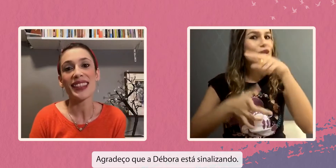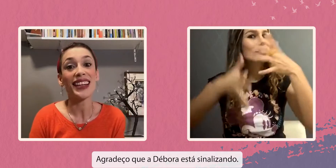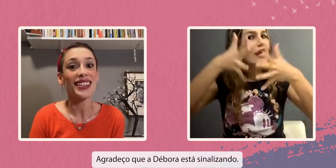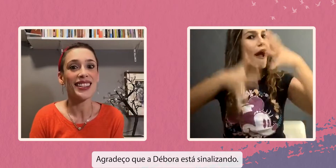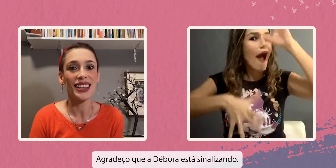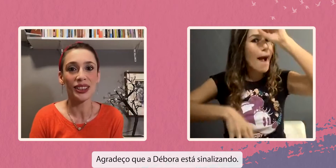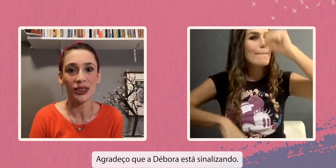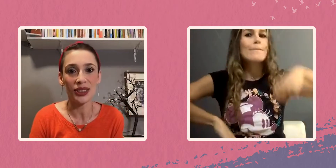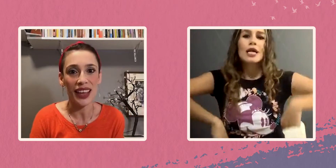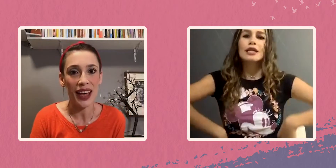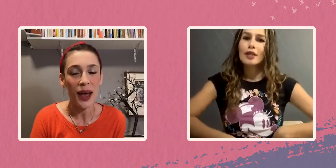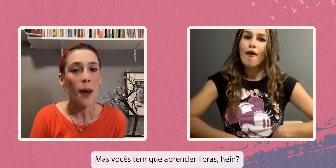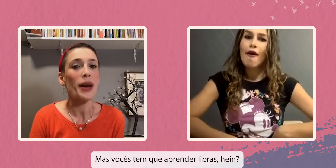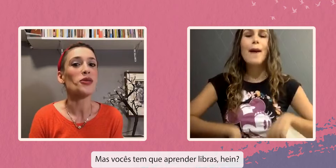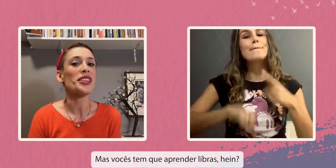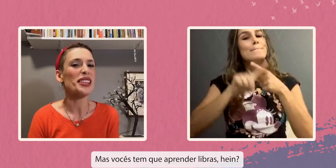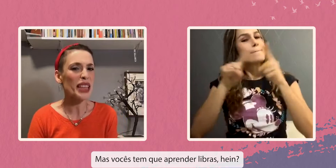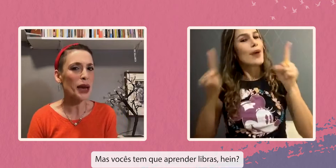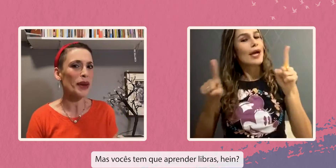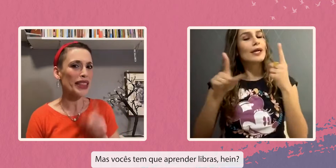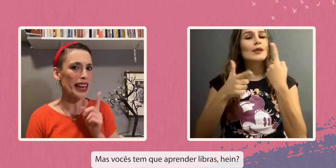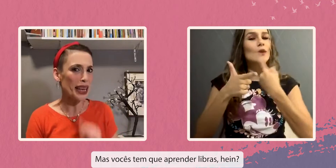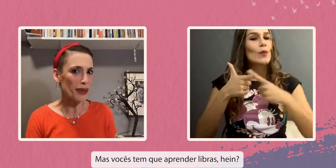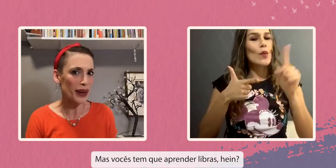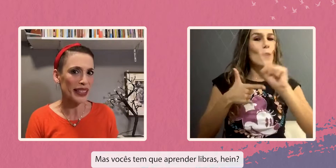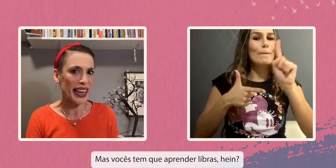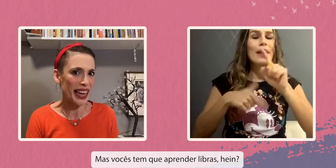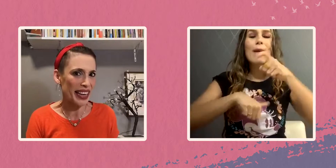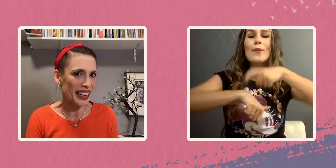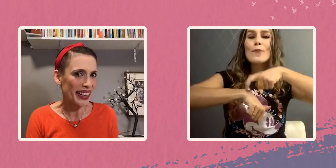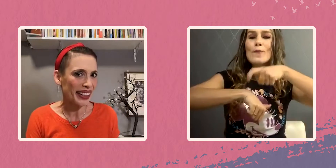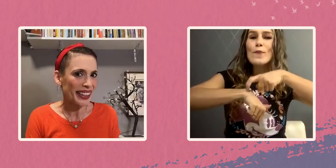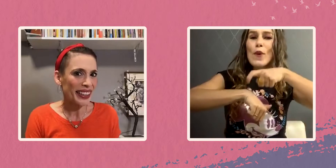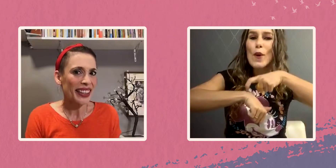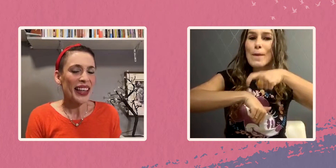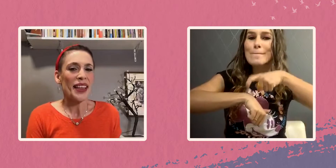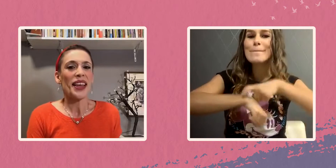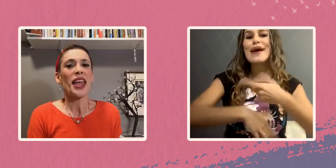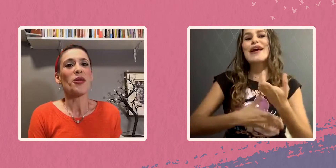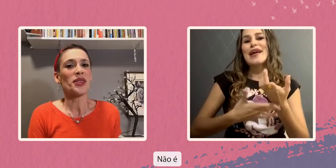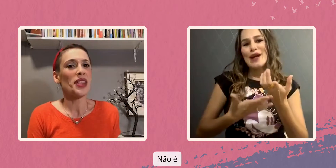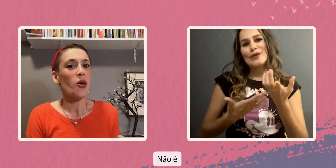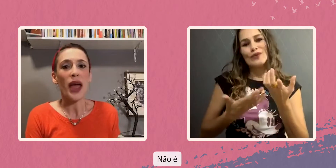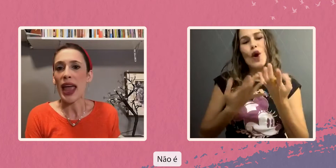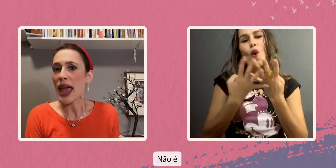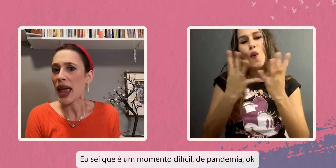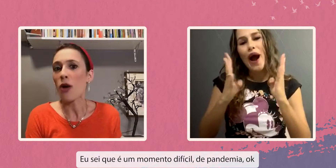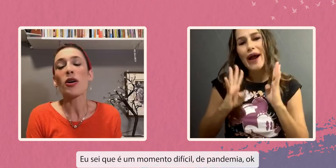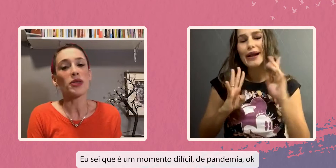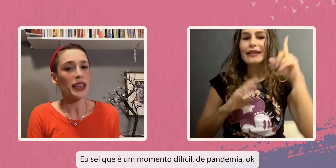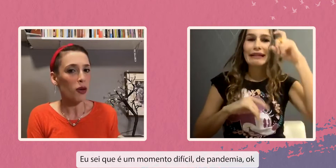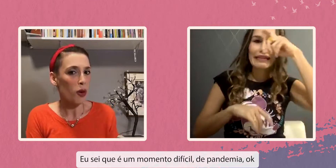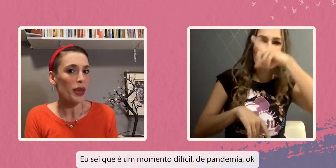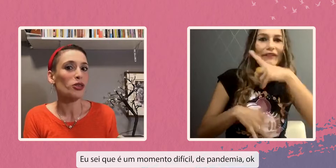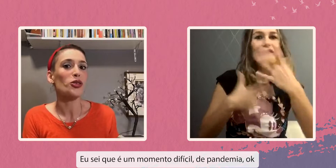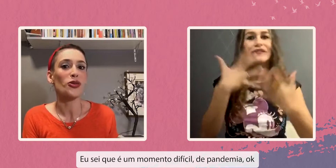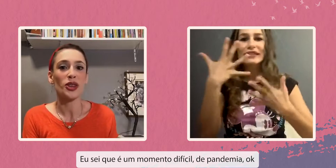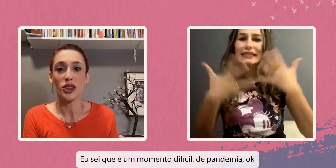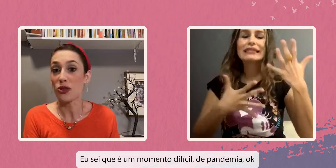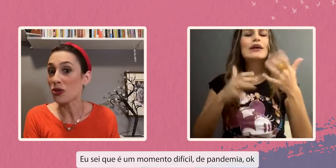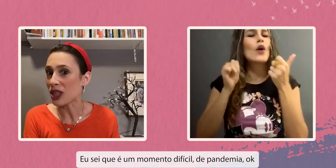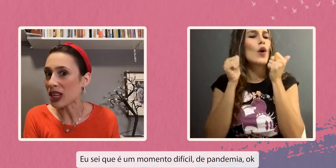está sinalizando, né? Mas vocês têm que aprender Libras, hein? Eu sei que é um